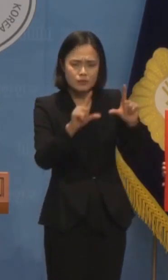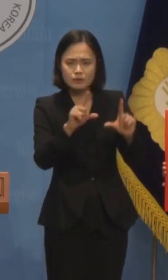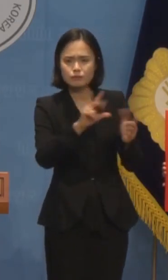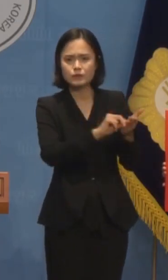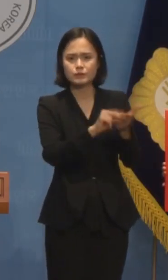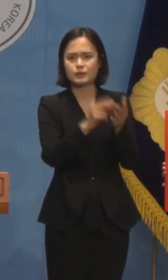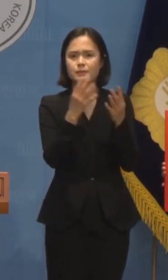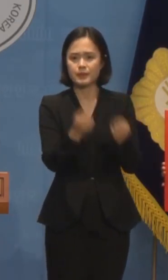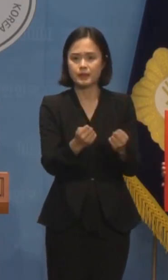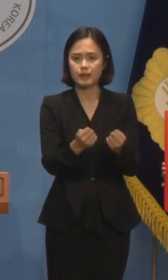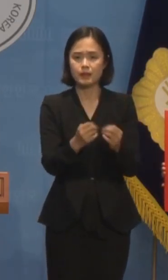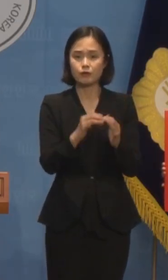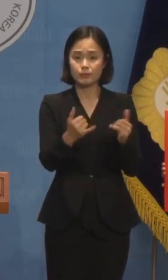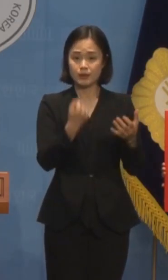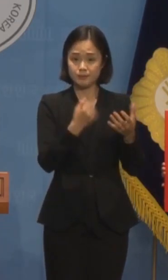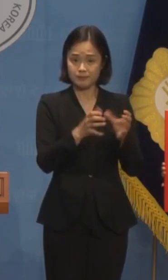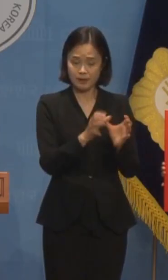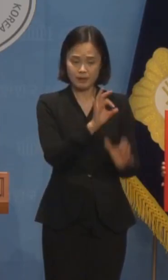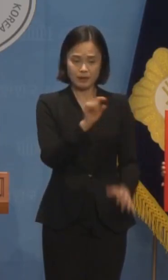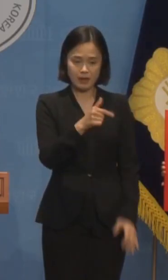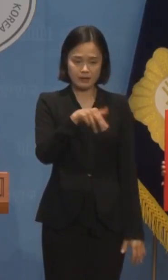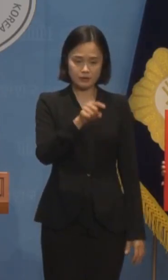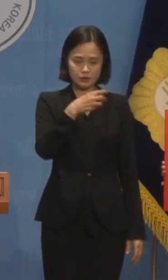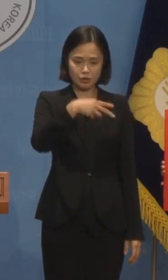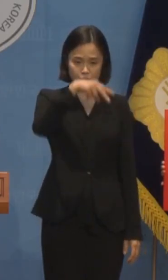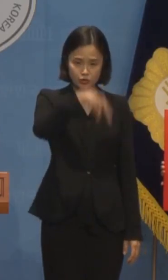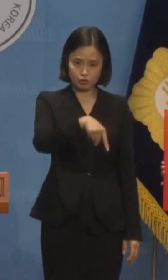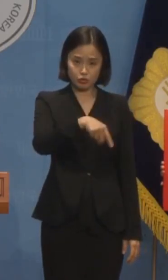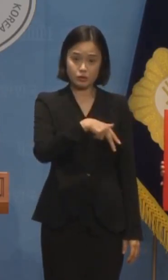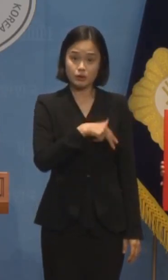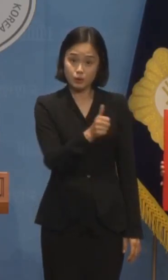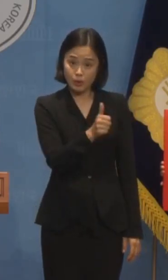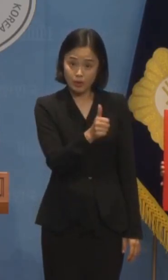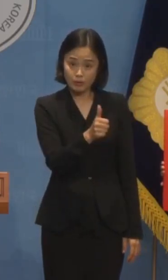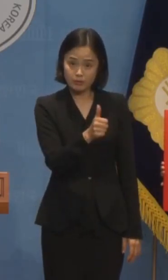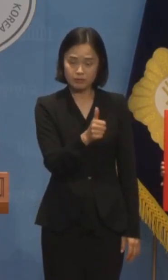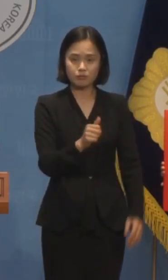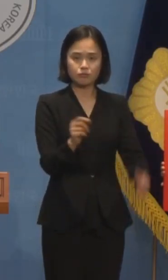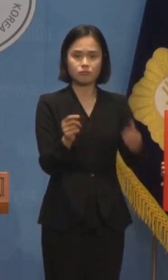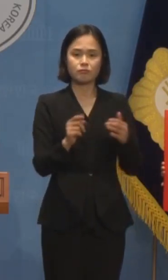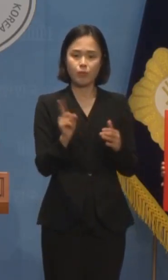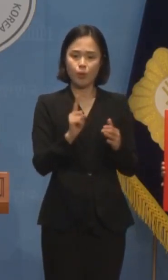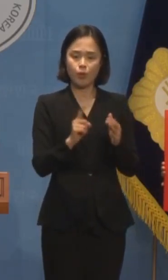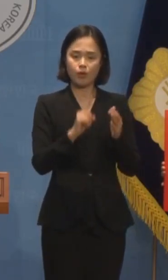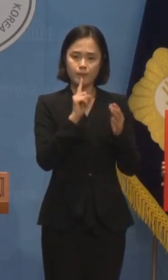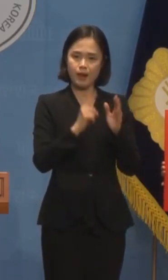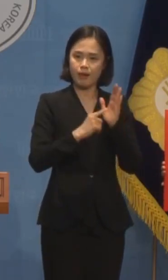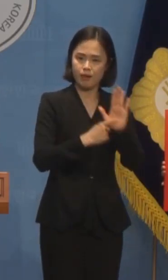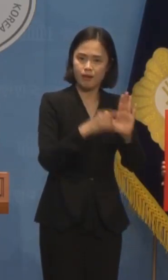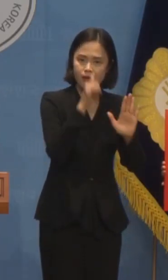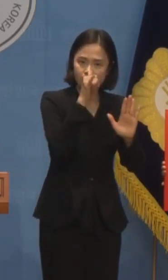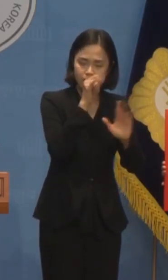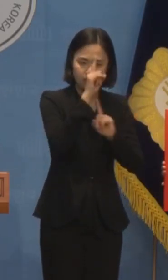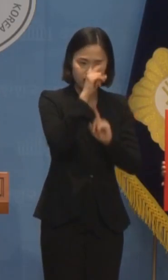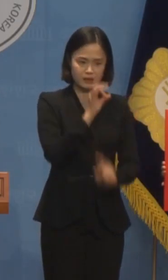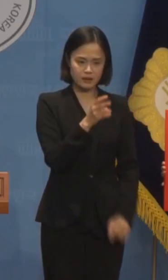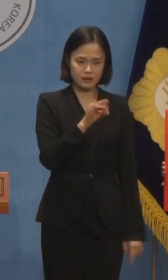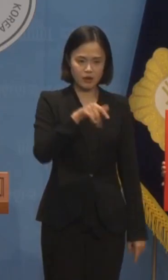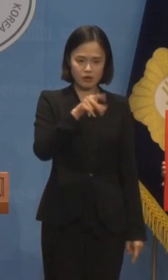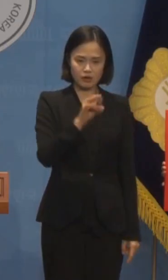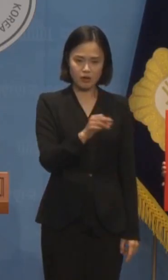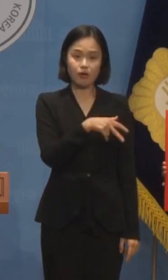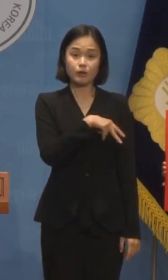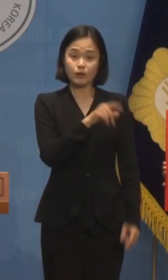국민의힘 분당갑 안철수 국회의원은 형식적인 입장문을 통해 자녀 학폭 연루 이영경 시의원에 대해